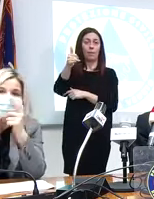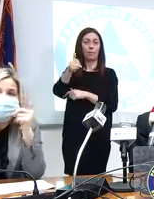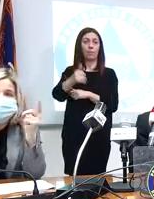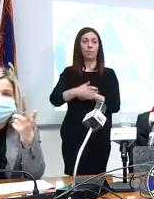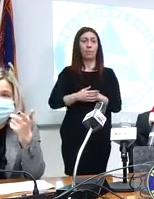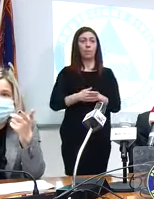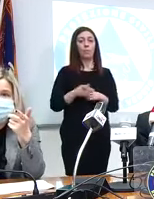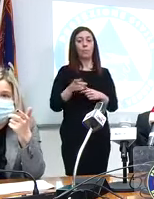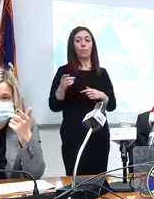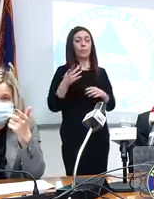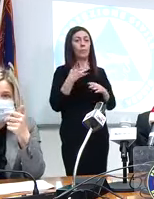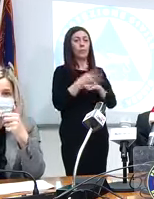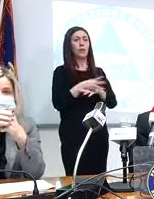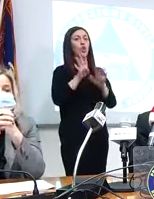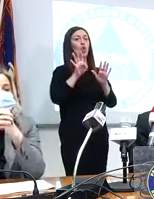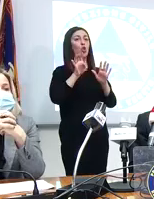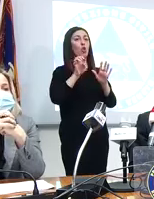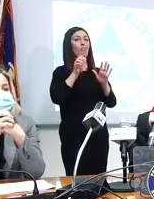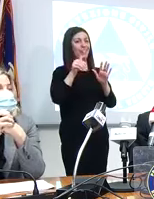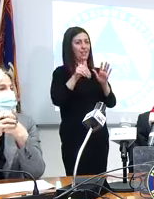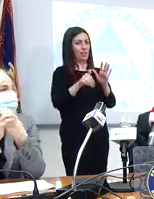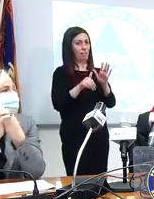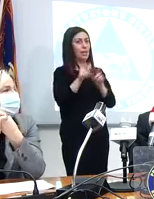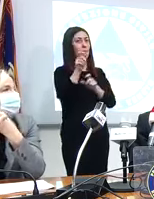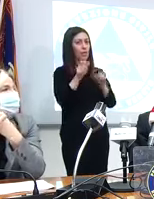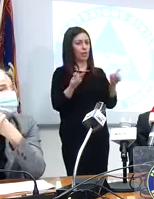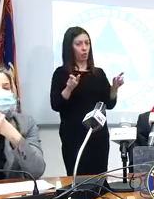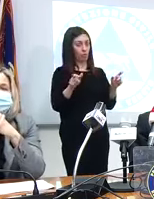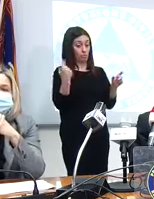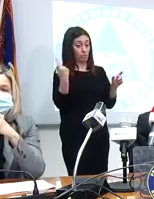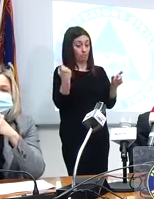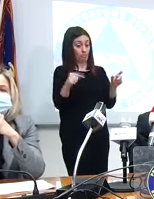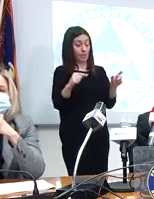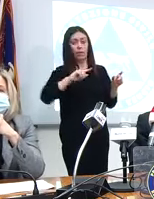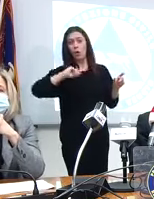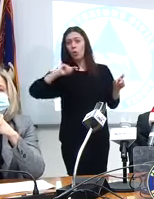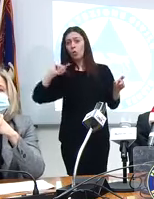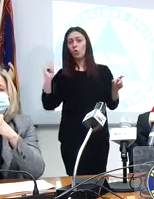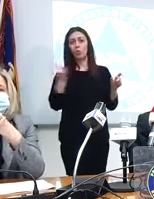esattamente sono le 90.000 che saranno tutti richiamati.